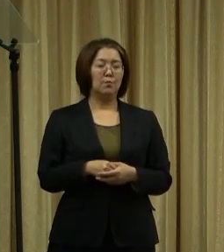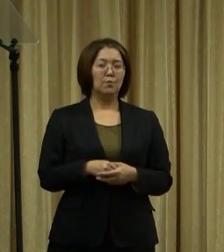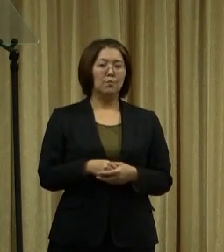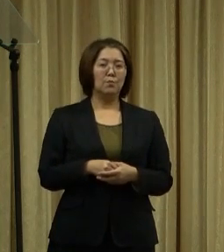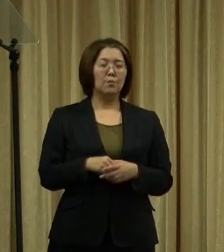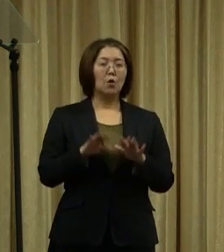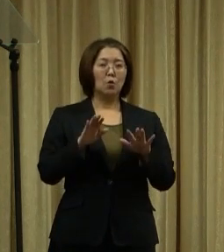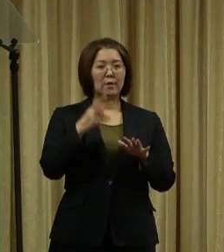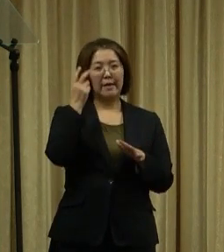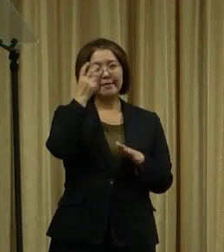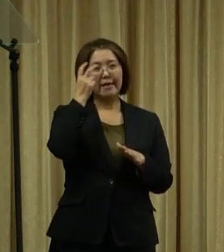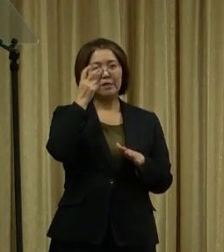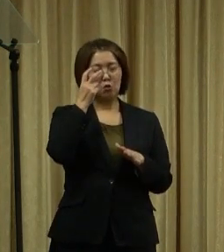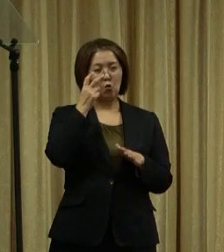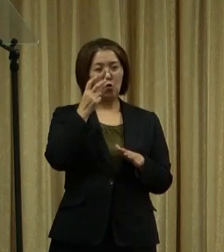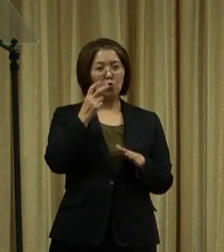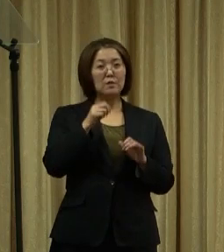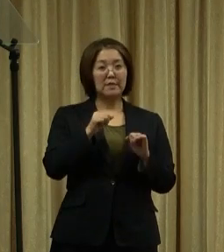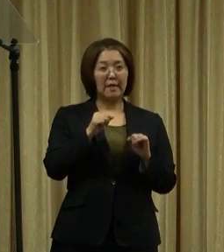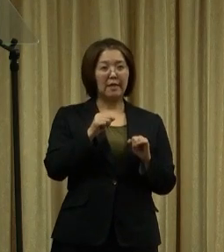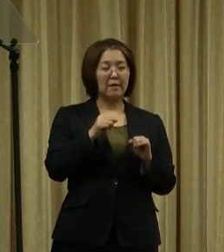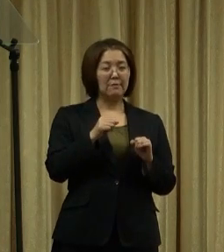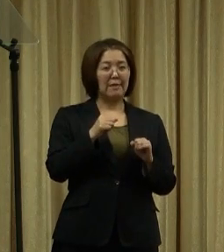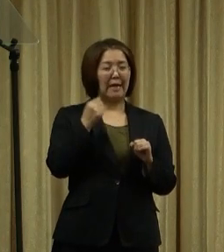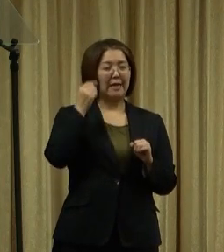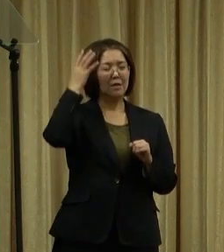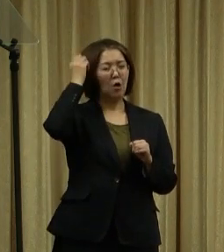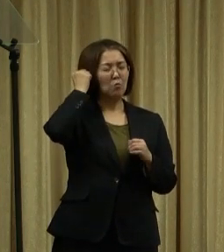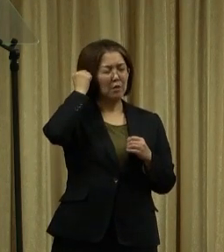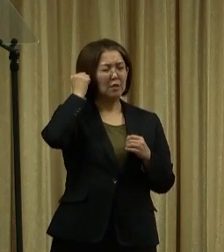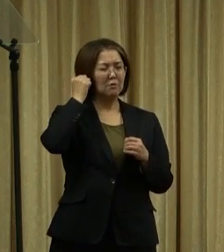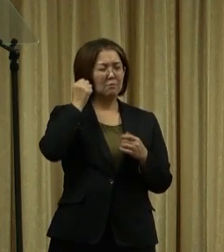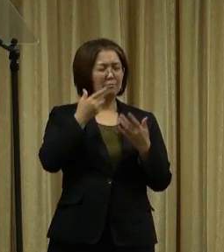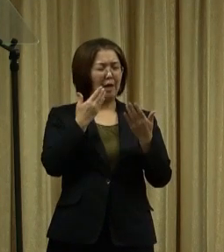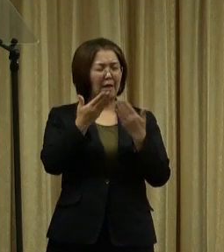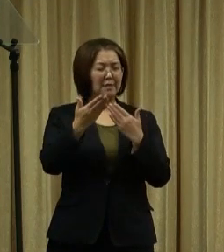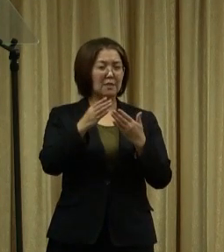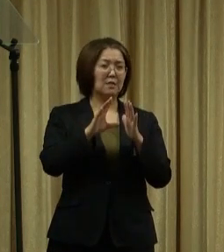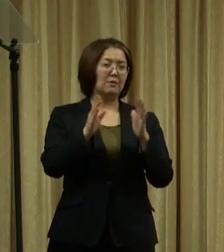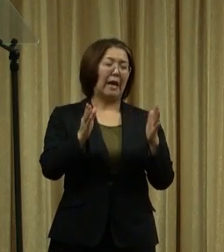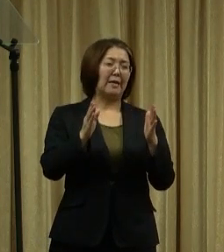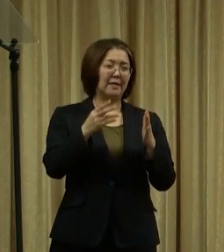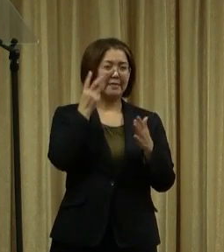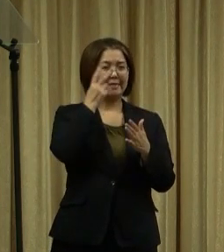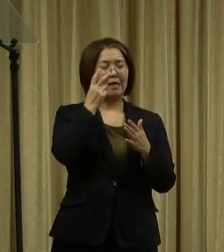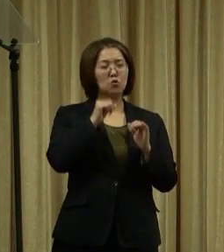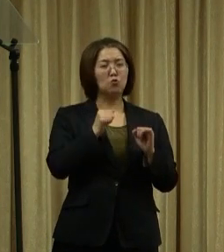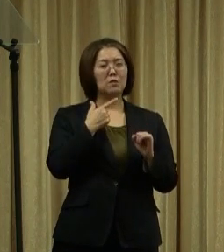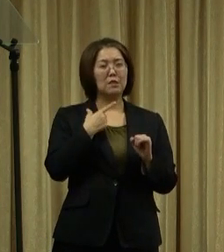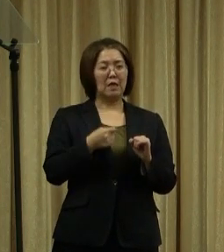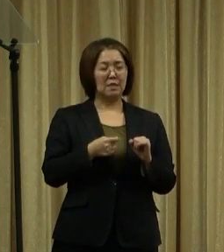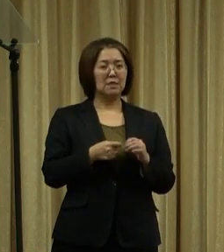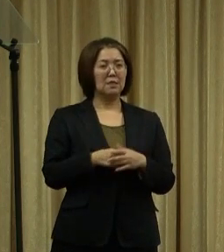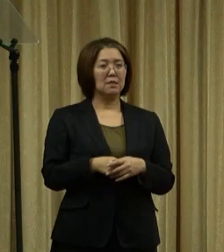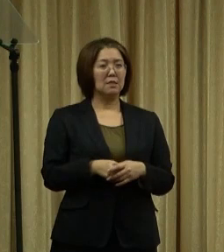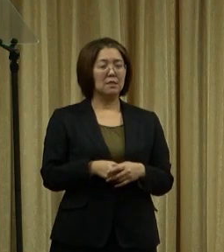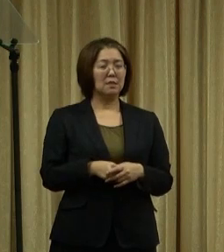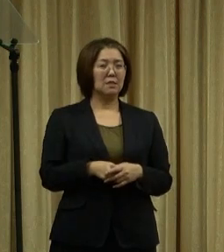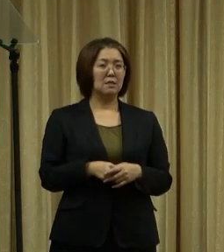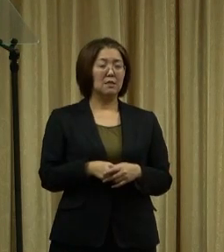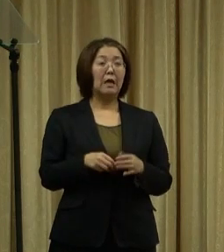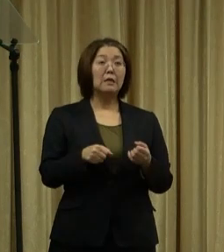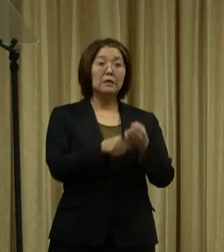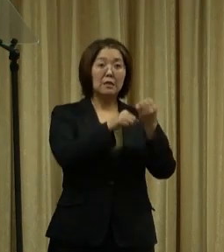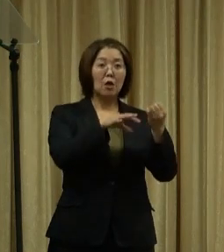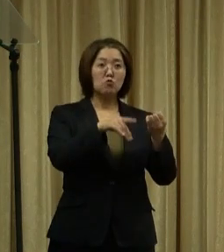回それを検証し、できるだけ記憶が新しいうちに検証していこうということであります。で、じゃあどこに逃